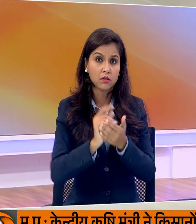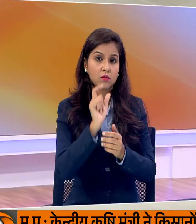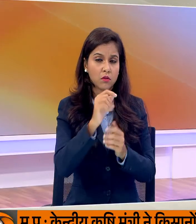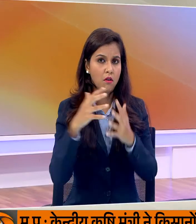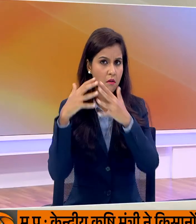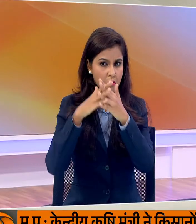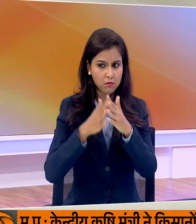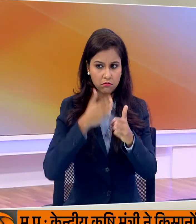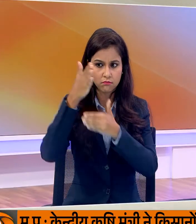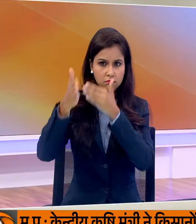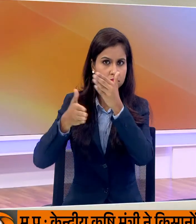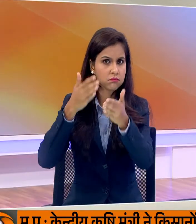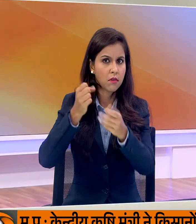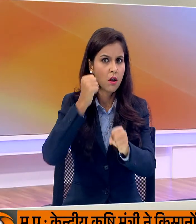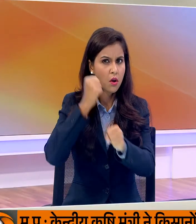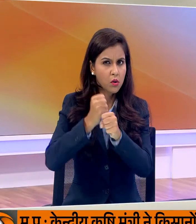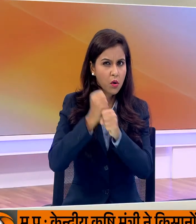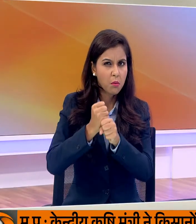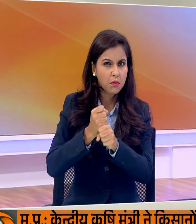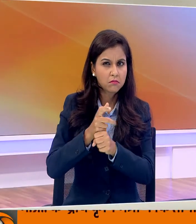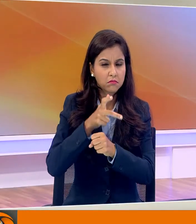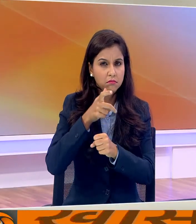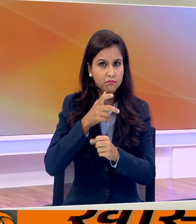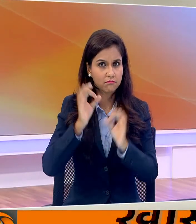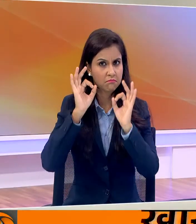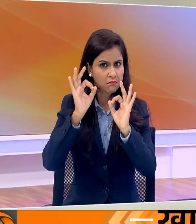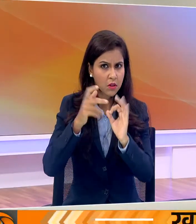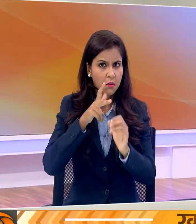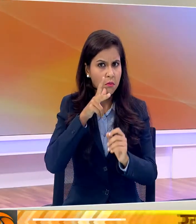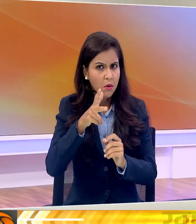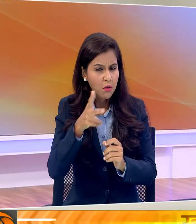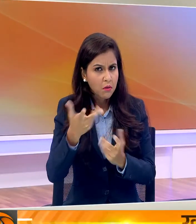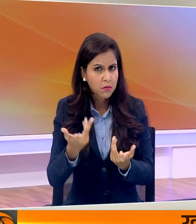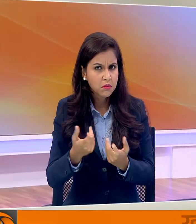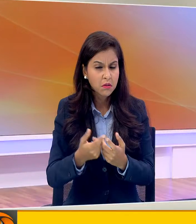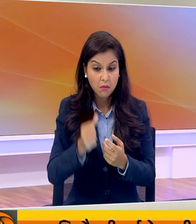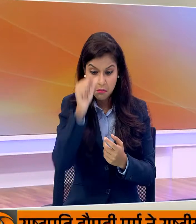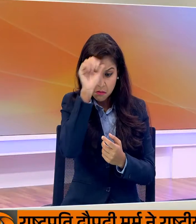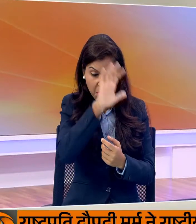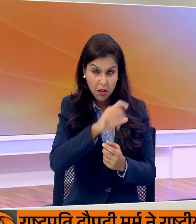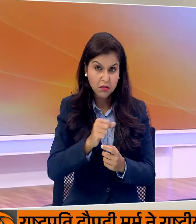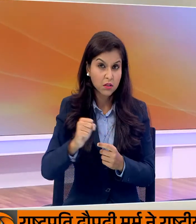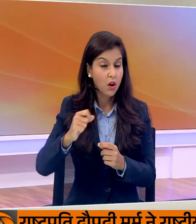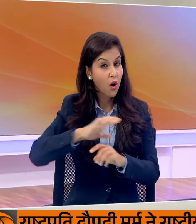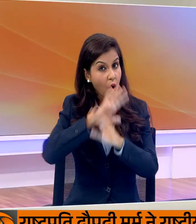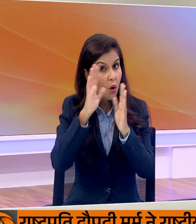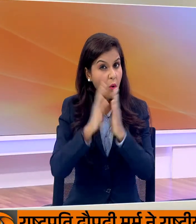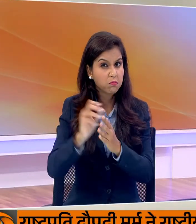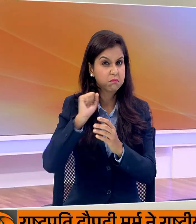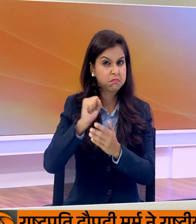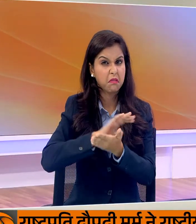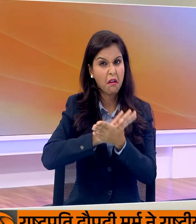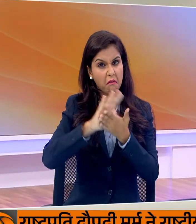में जाकर सरकार की आलोचना करने की बजाय भारत के हितों को ध्वस्त करते हैं।